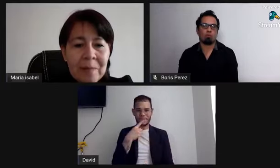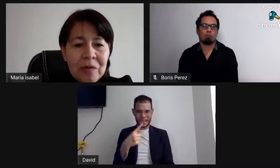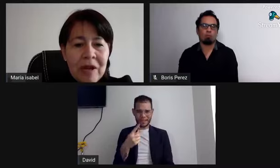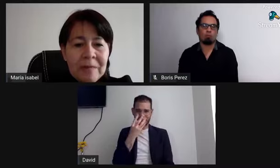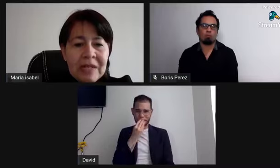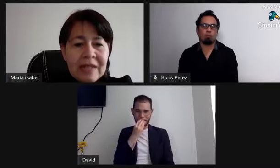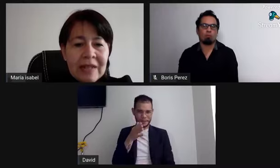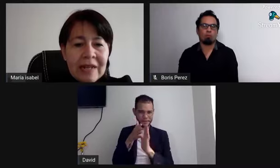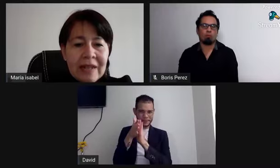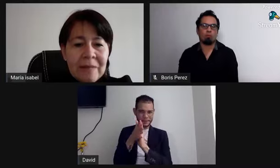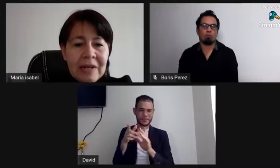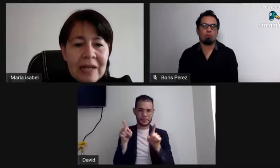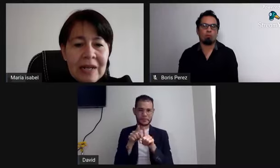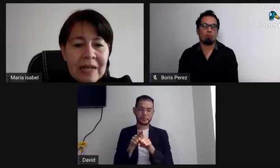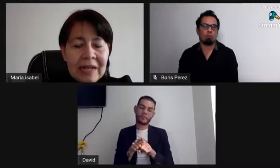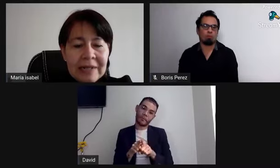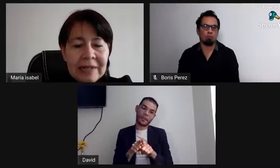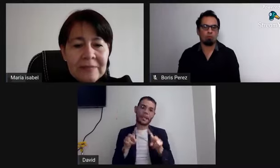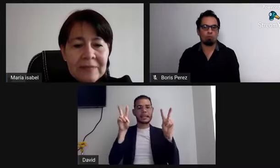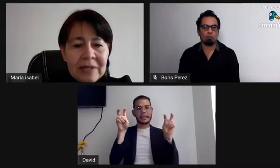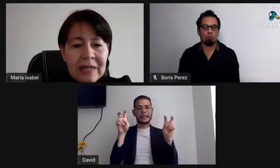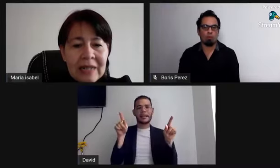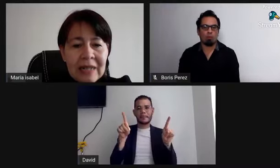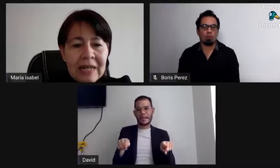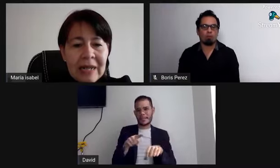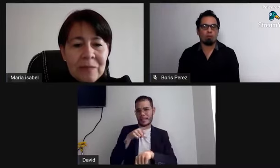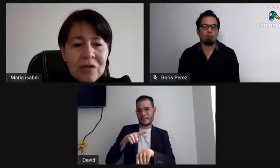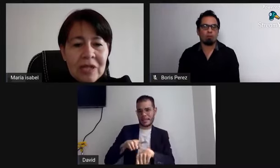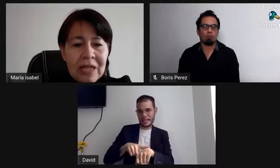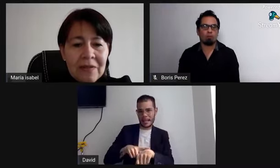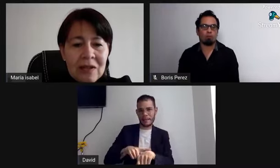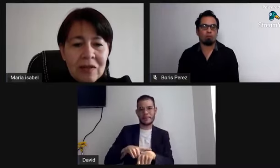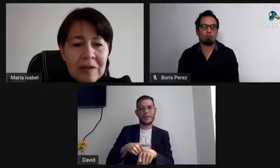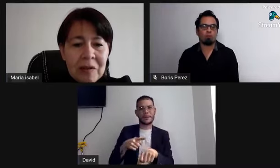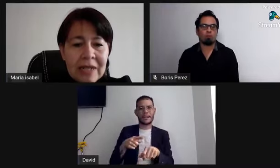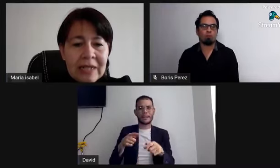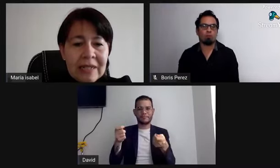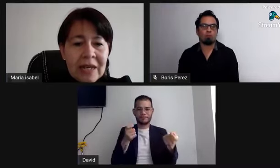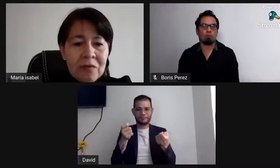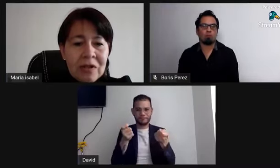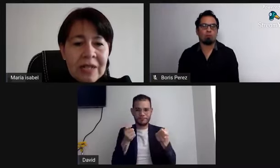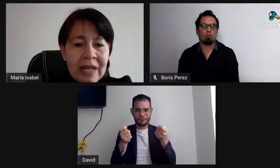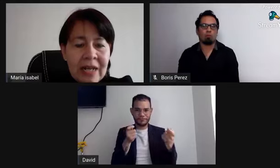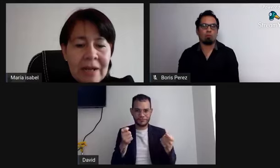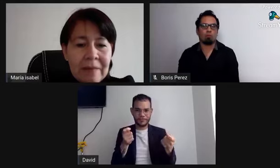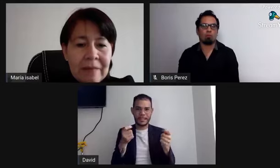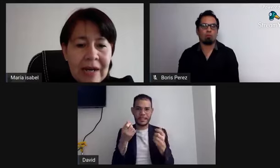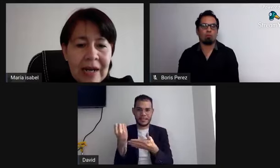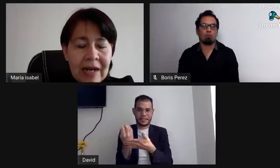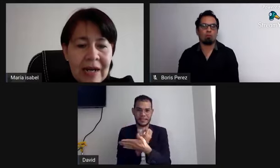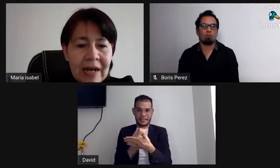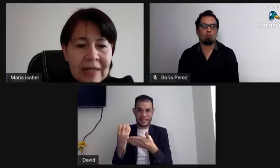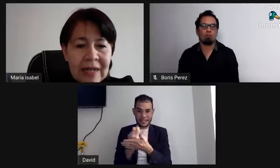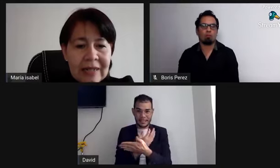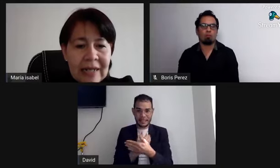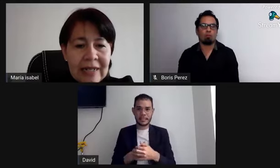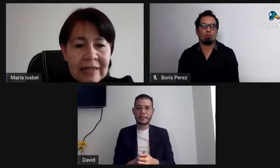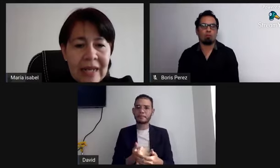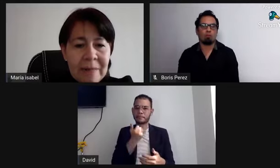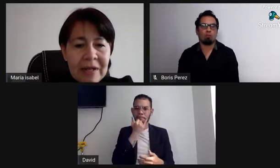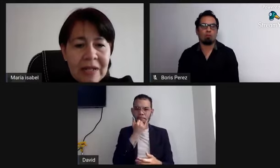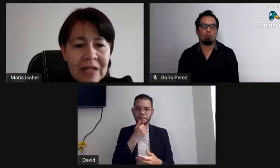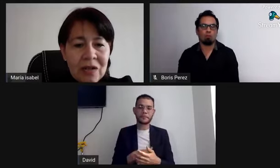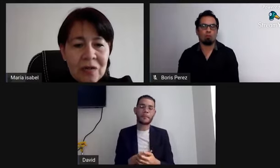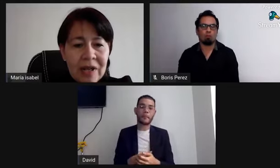del tiempo, de administrar también la diapositiva, lo que vamos a hacer es que Boris va a tratar